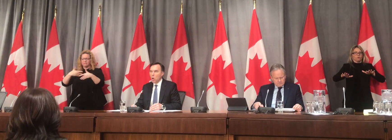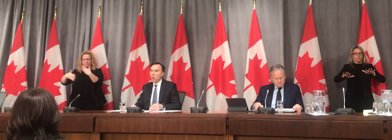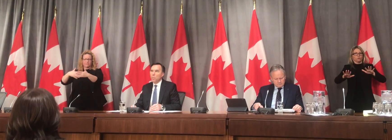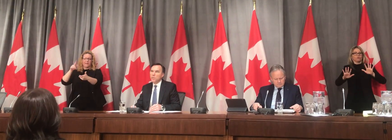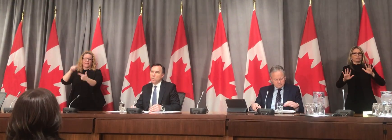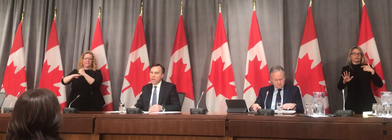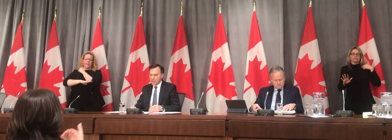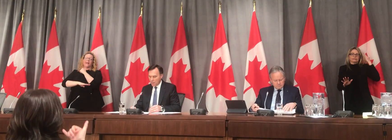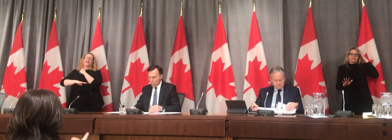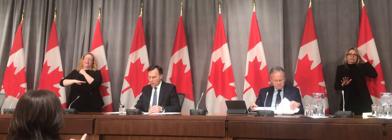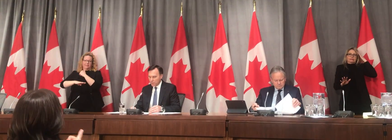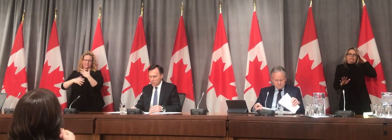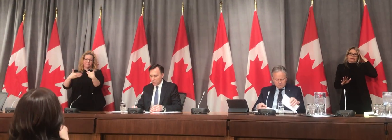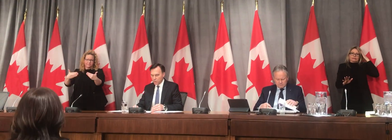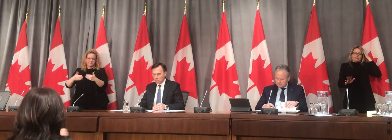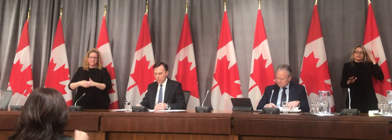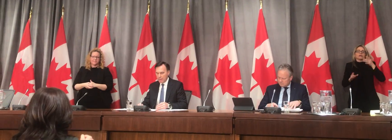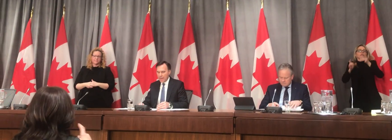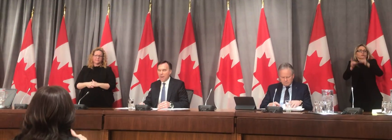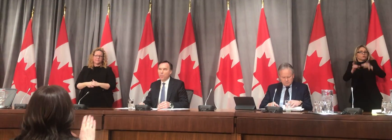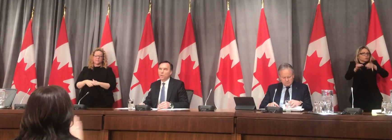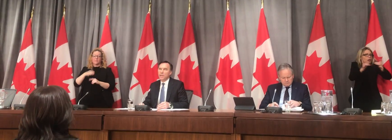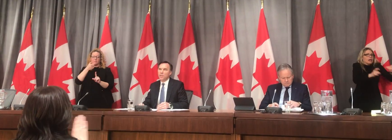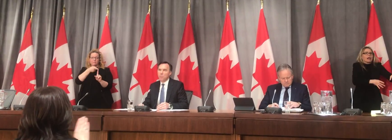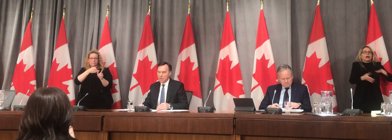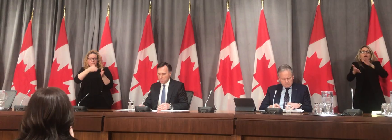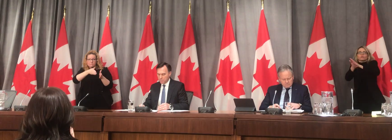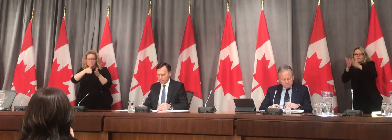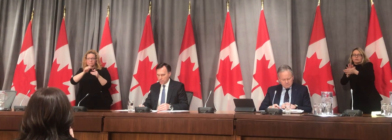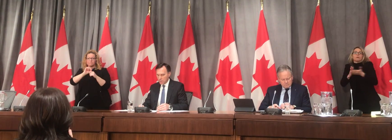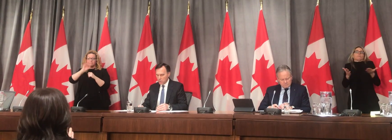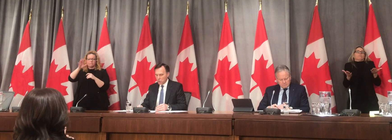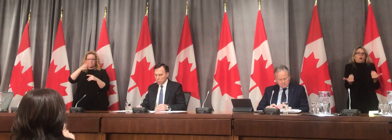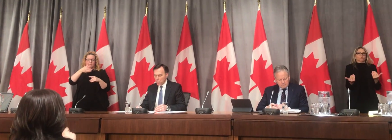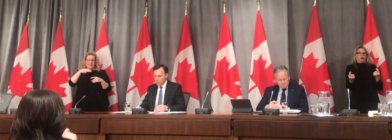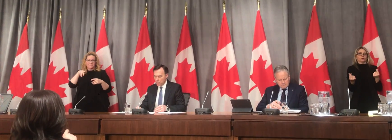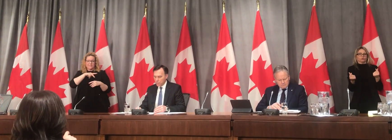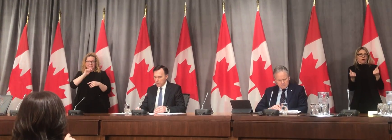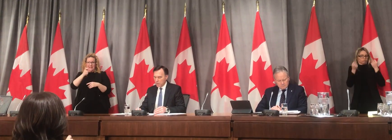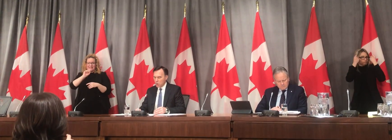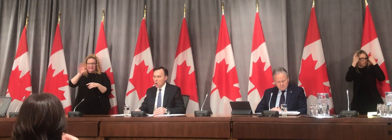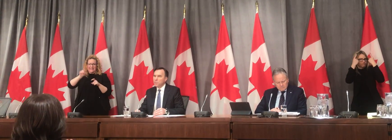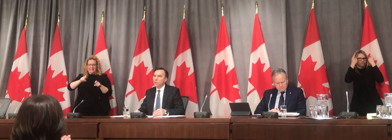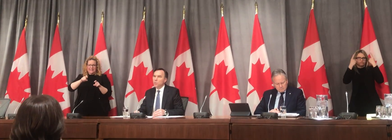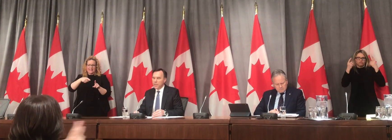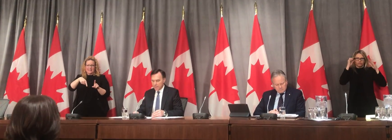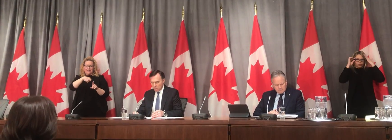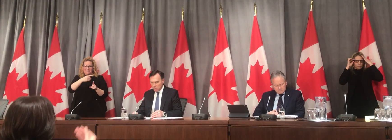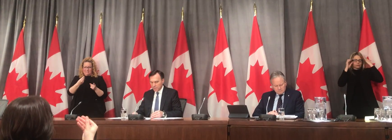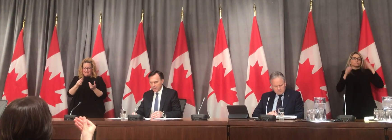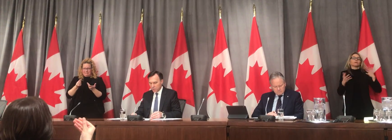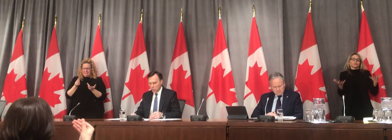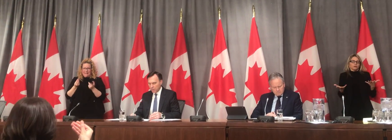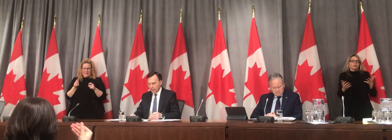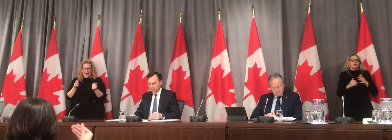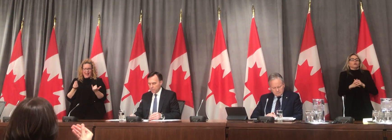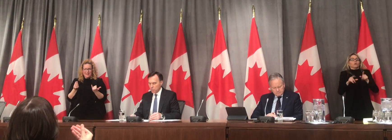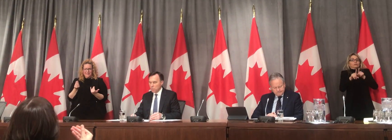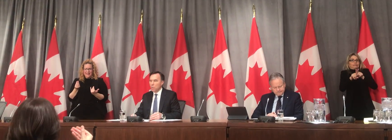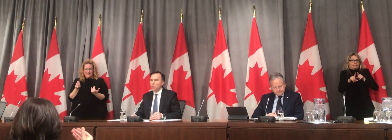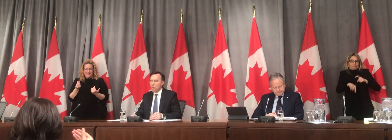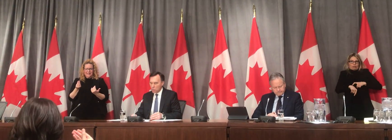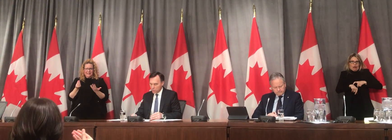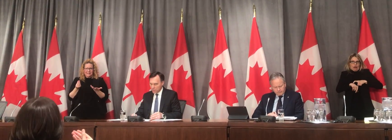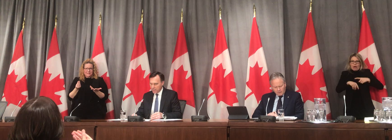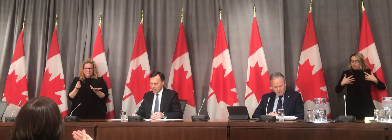entreprises ont besoin d'avoir de l'argent à portée de main. De plus, compte tenu des temps extraordinaires,